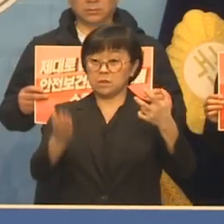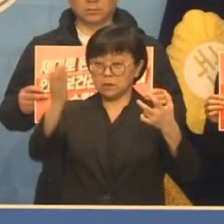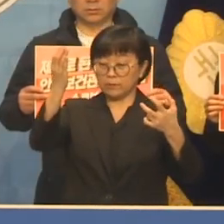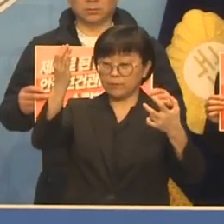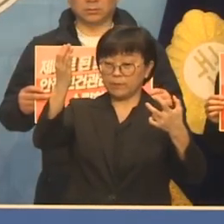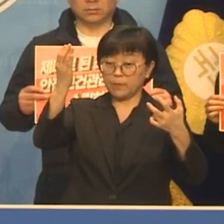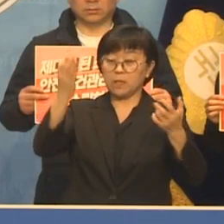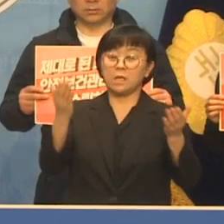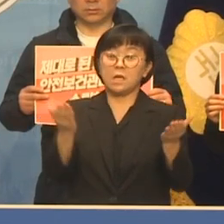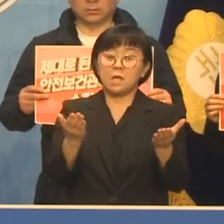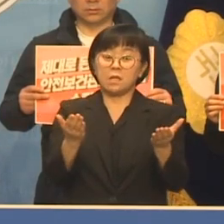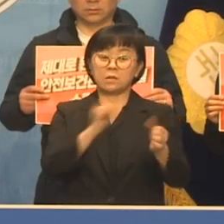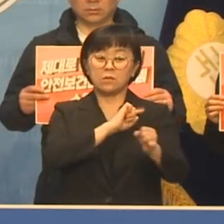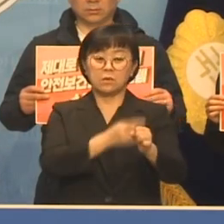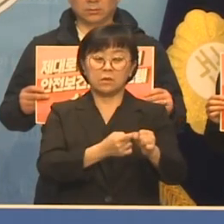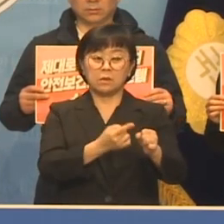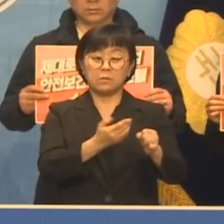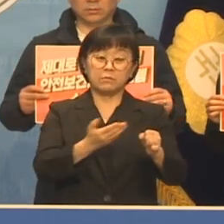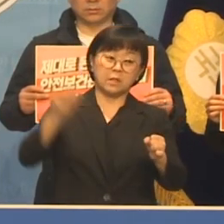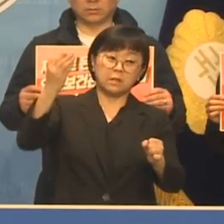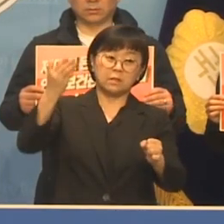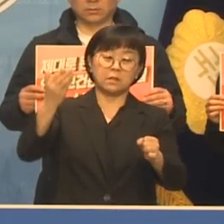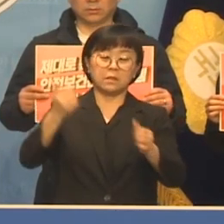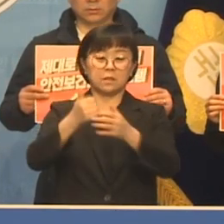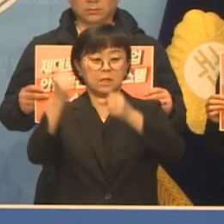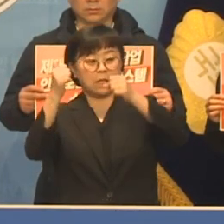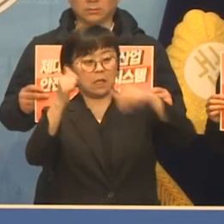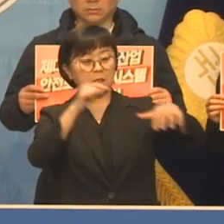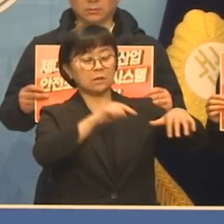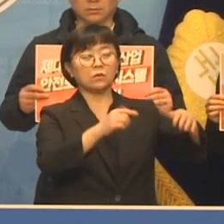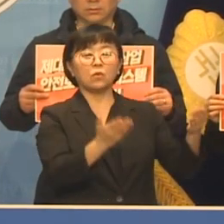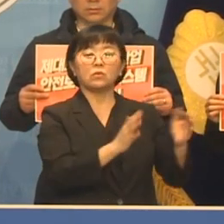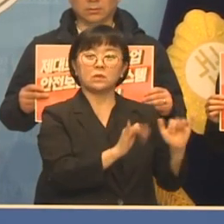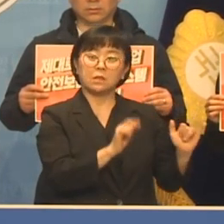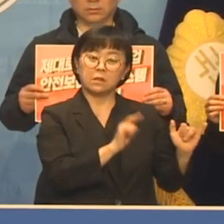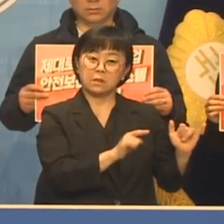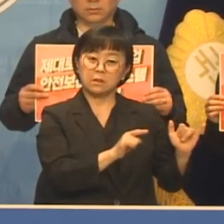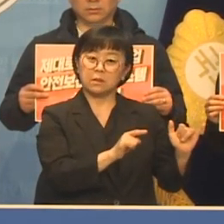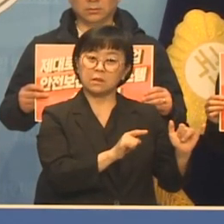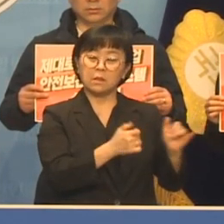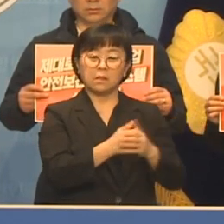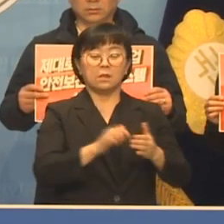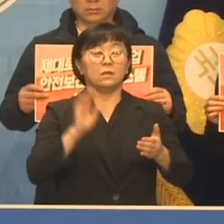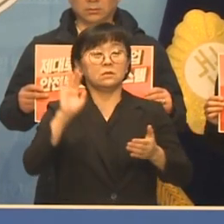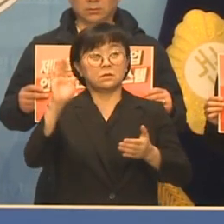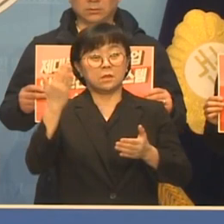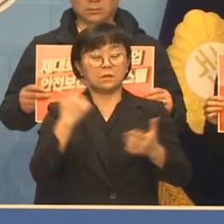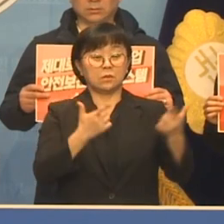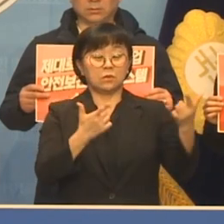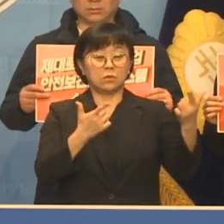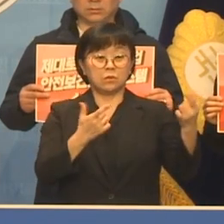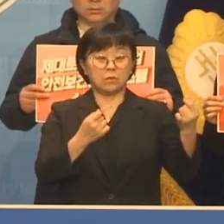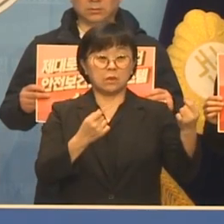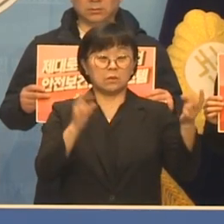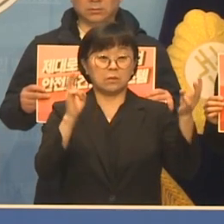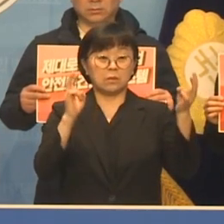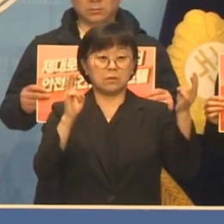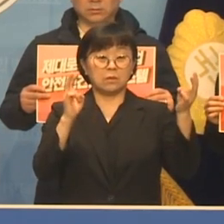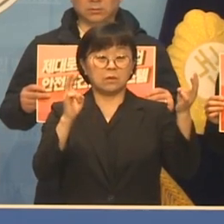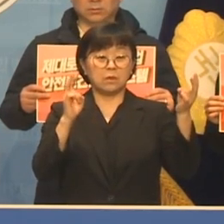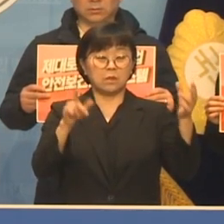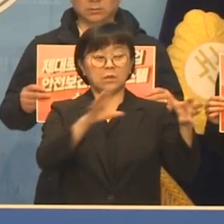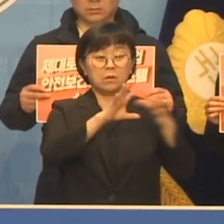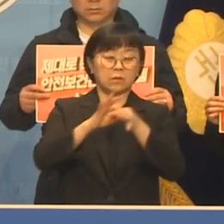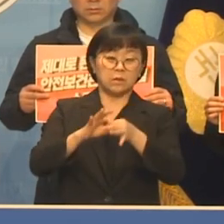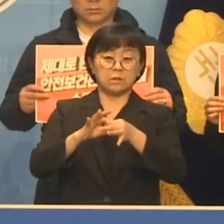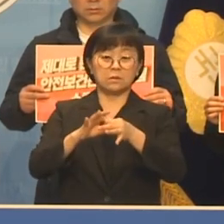작업을 능률을 올리는 것은 사내하청 노동자들입니다. 최근 동종사의 연이은